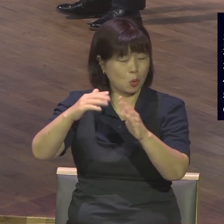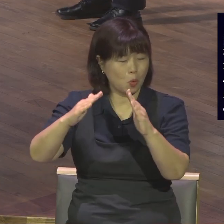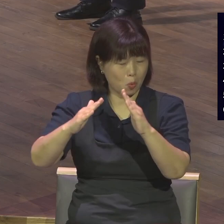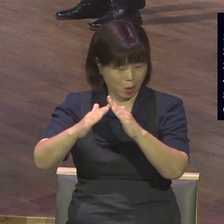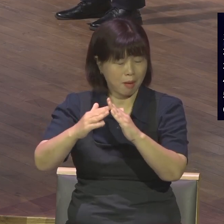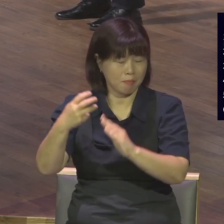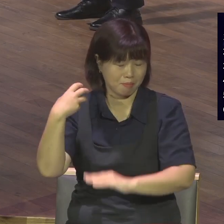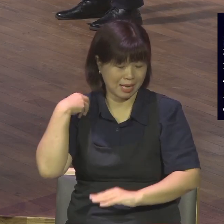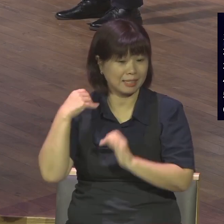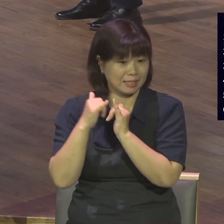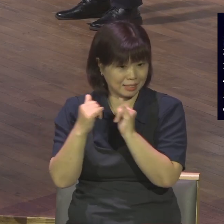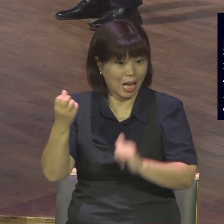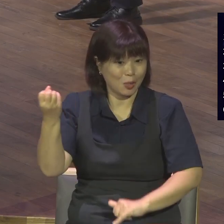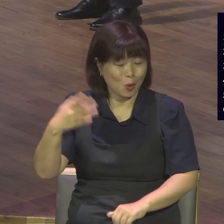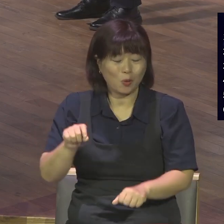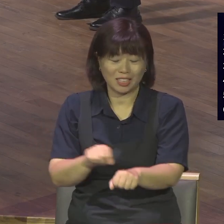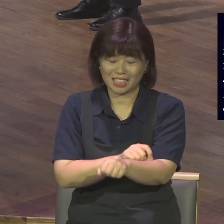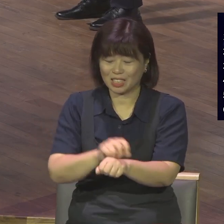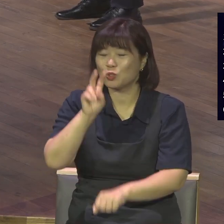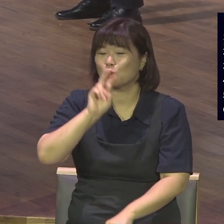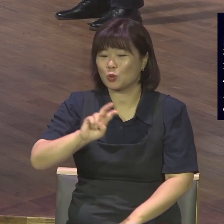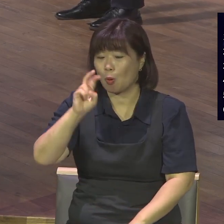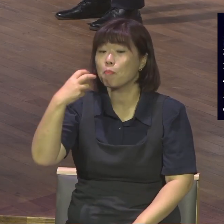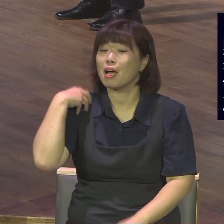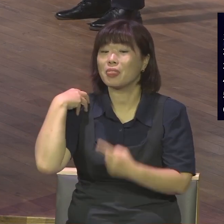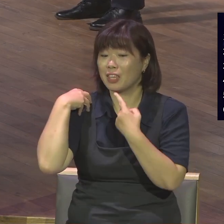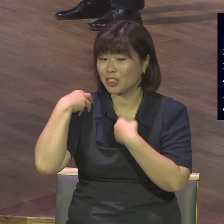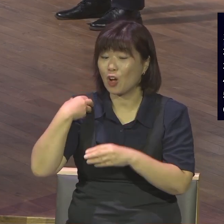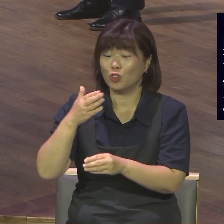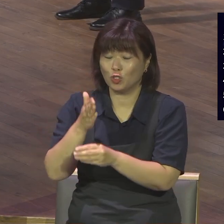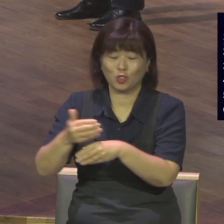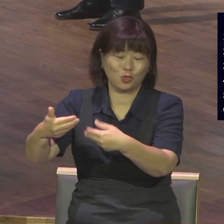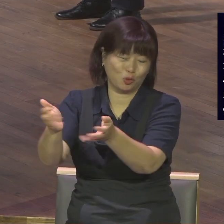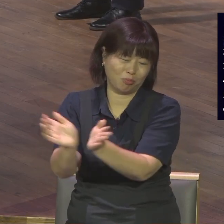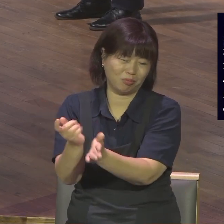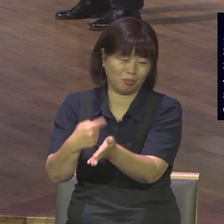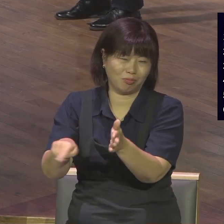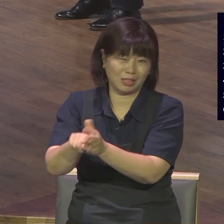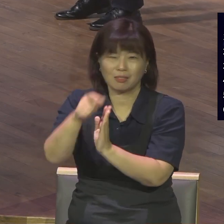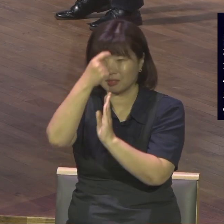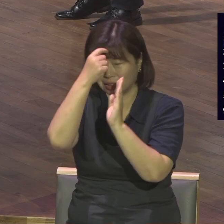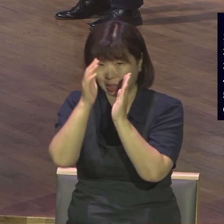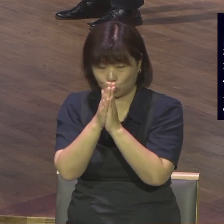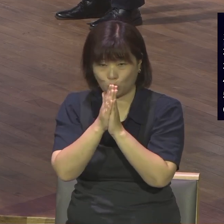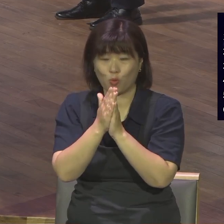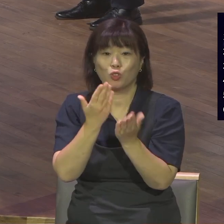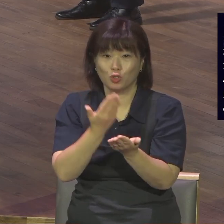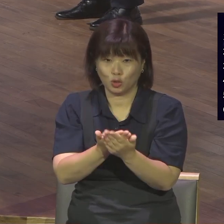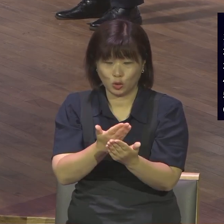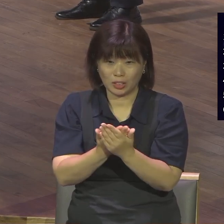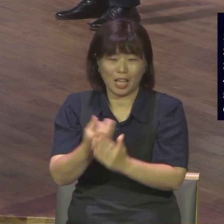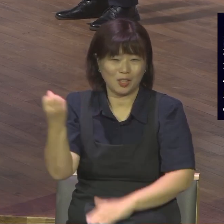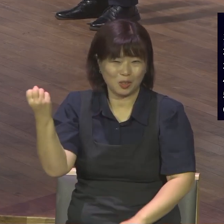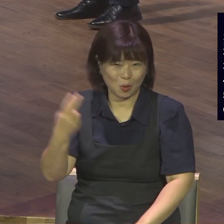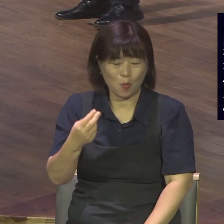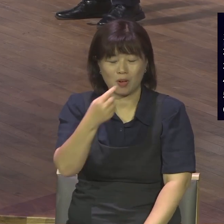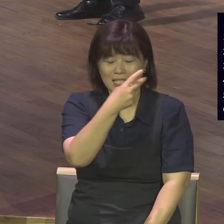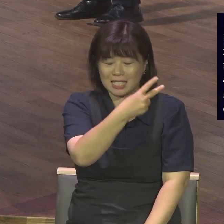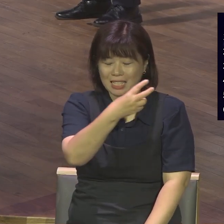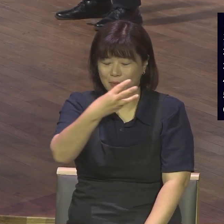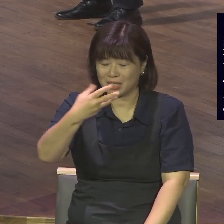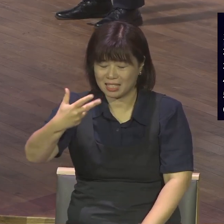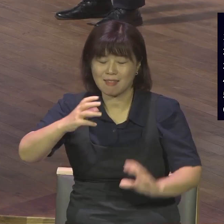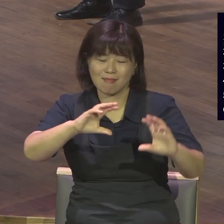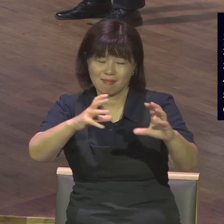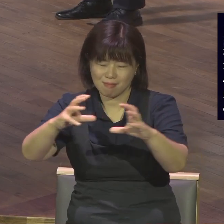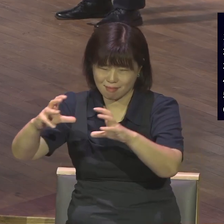위해 함께 기도하겠습니다. 세상의 것이 아닌 하나님의 소원 237 5촌 종족 살리는 언약을 붙잡고 살아가게 하여